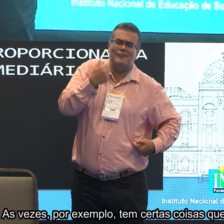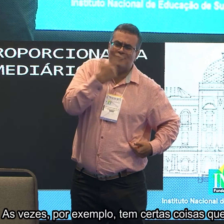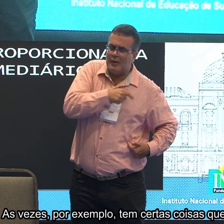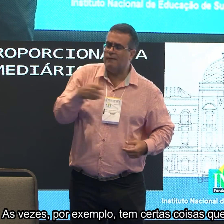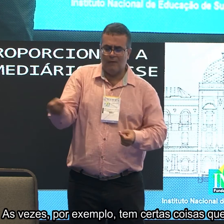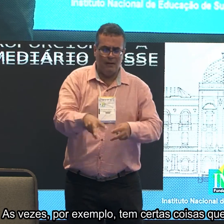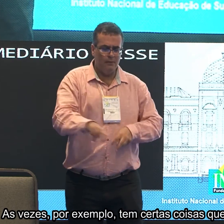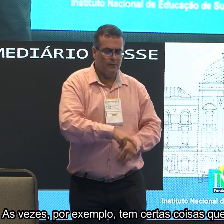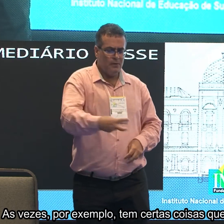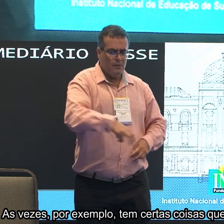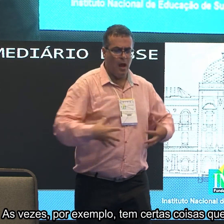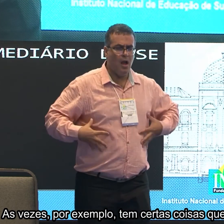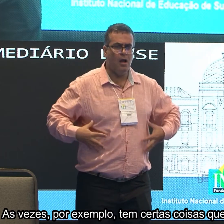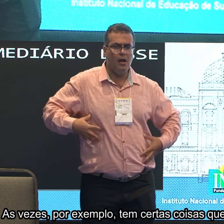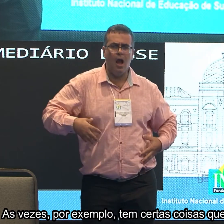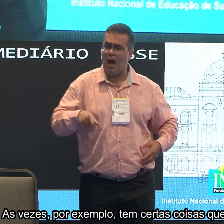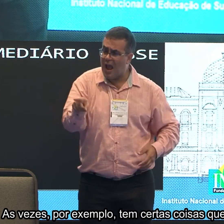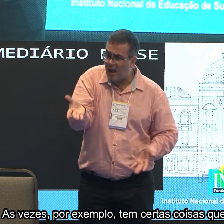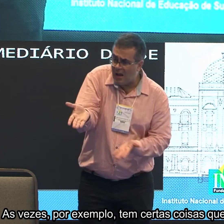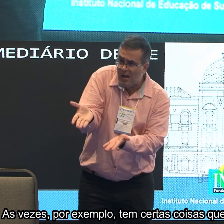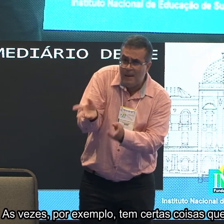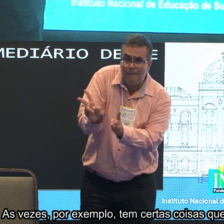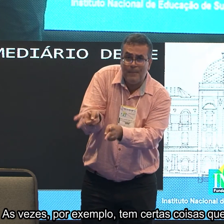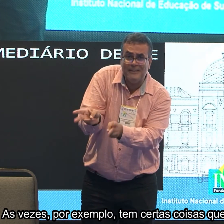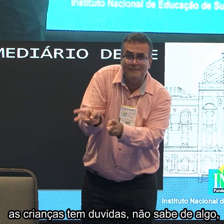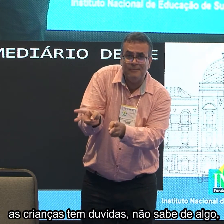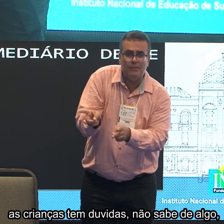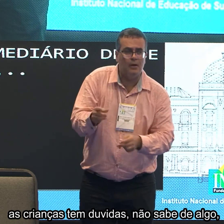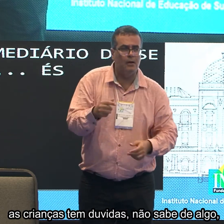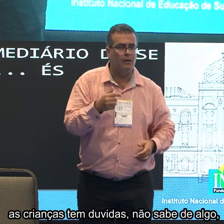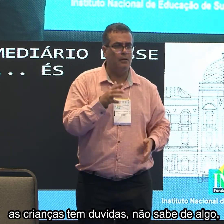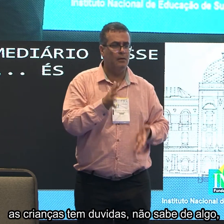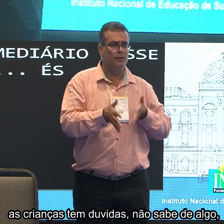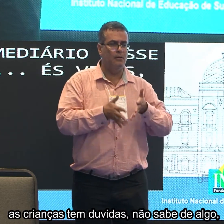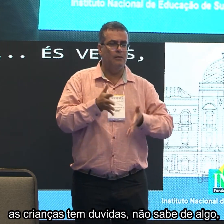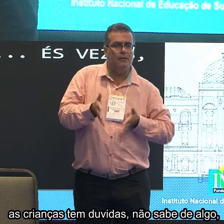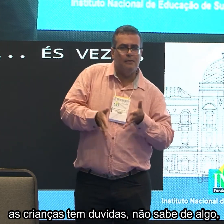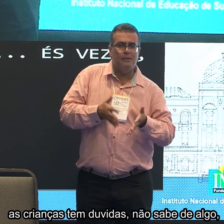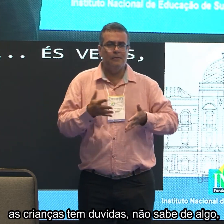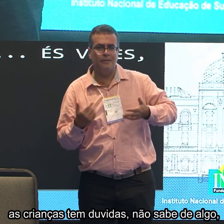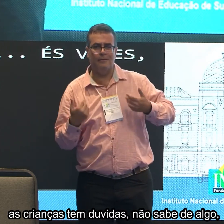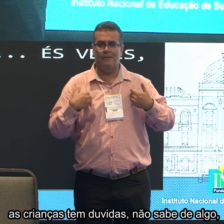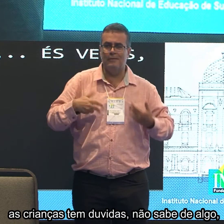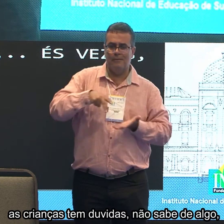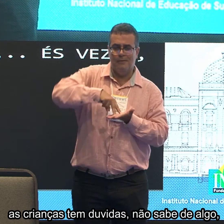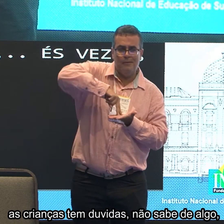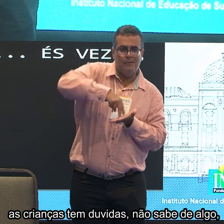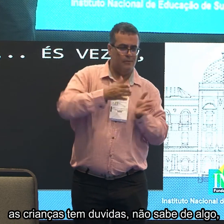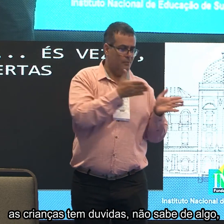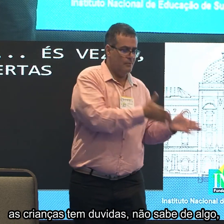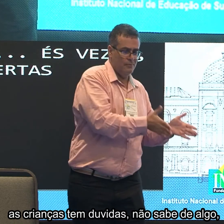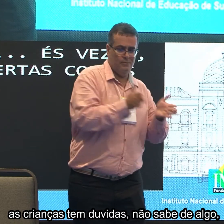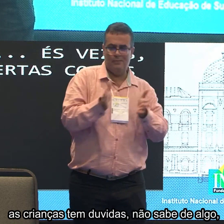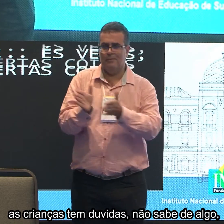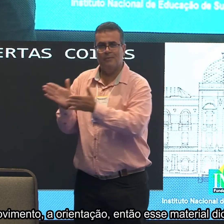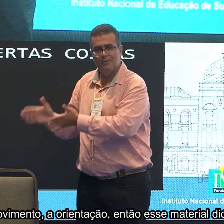às vezes, por exemplo, tem algumas certas coisas que as crianças têm dúvidas, né? Não sabem de algo, por exemplo,